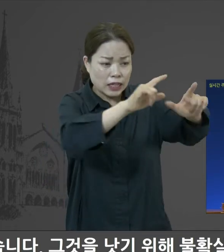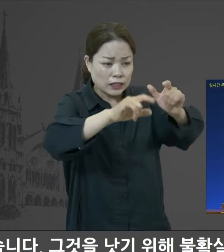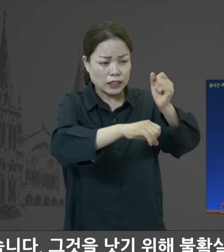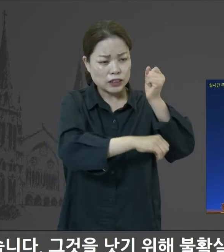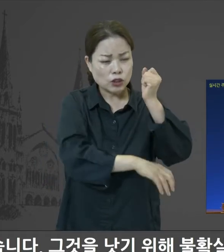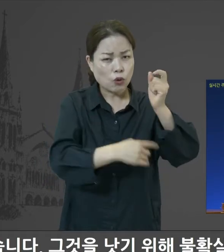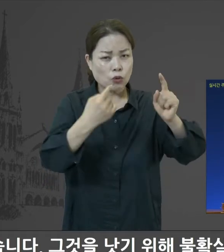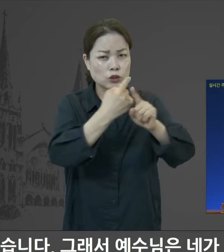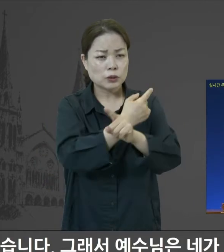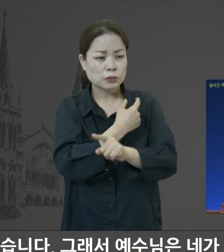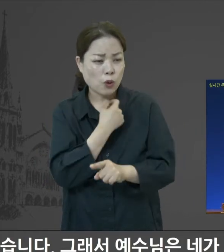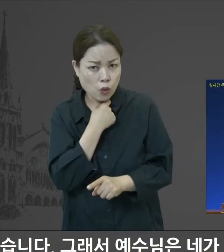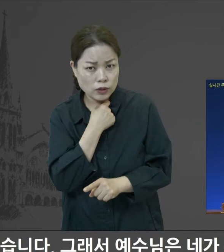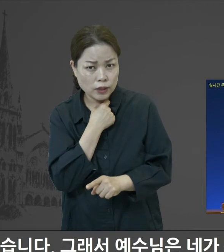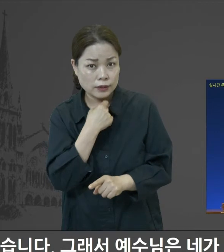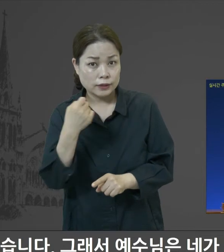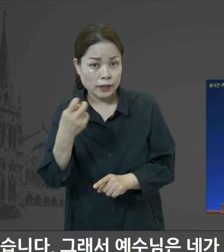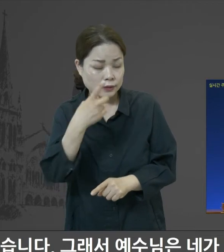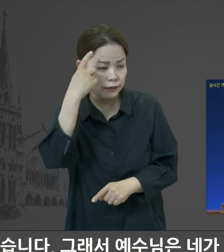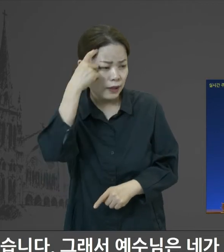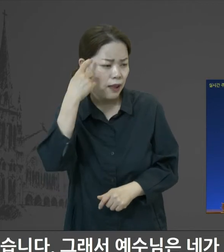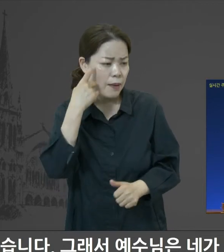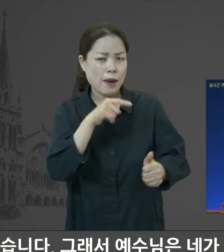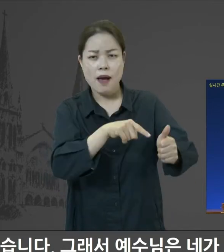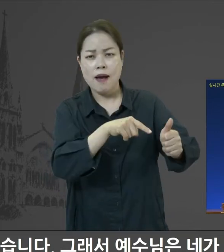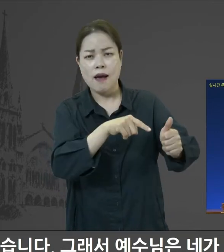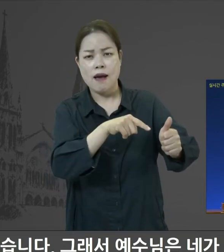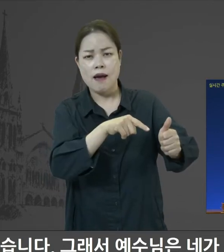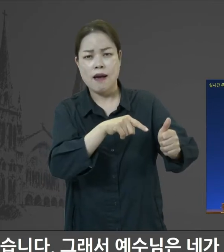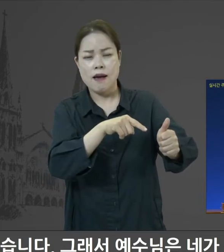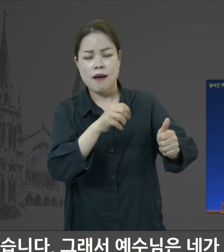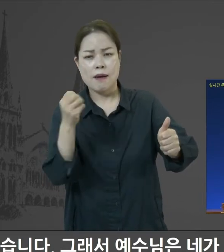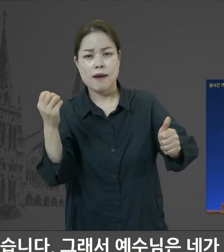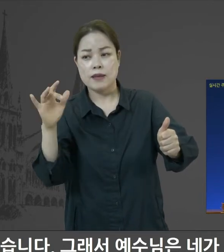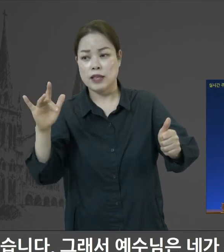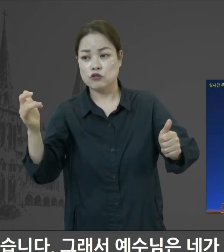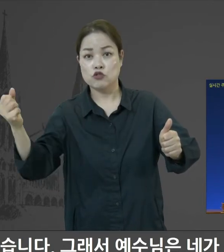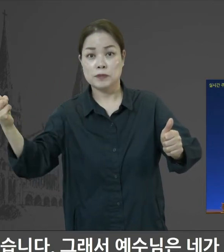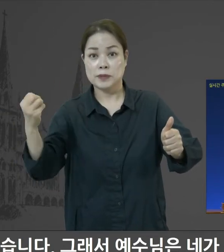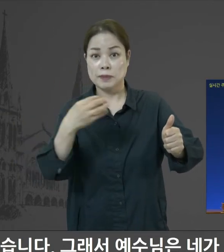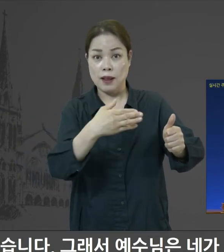정말 고침을 받아야 된다는 것을 다시 한번 생각해 보라고 이야기하는 것 같습니다.